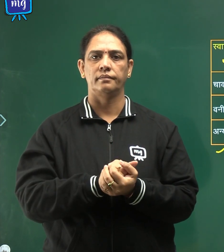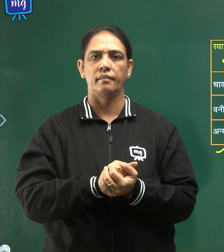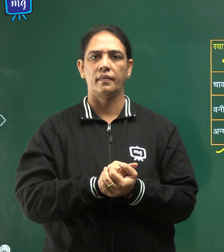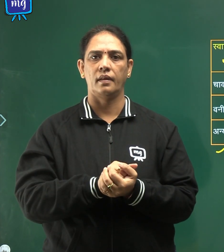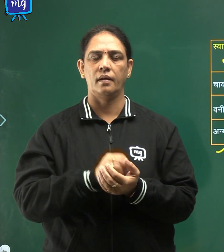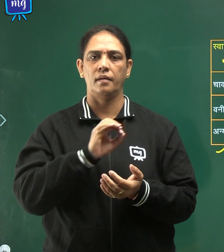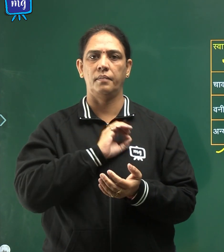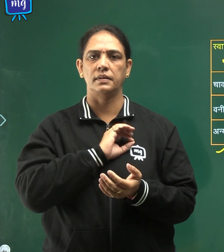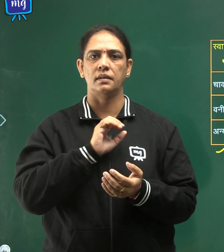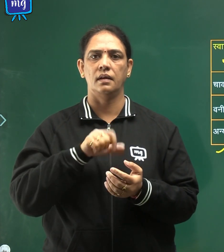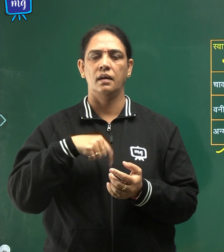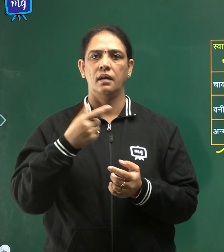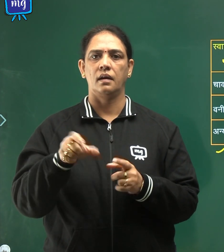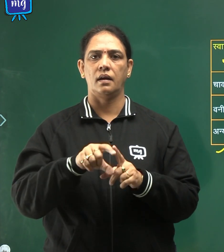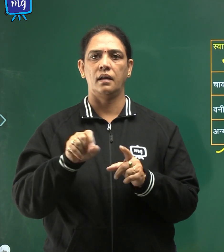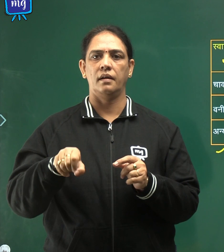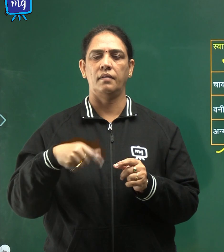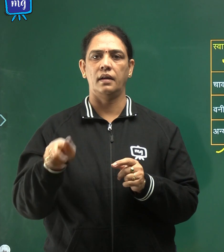पसंद करने वाले